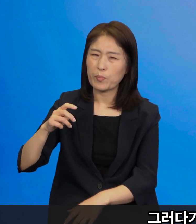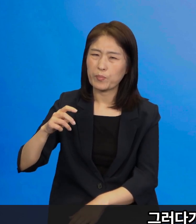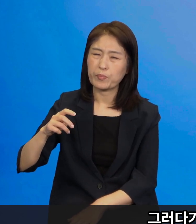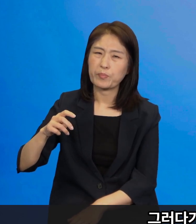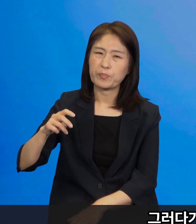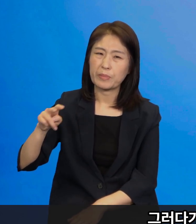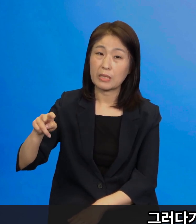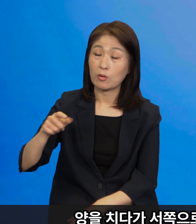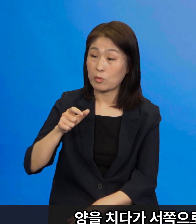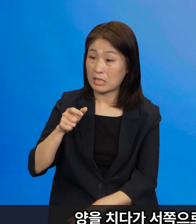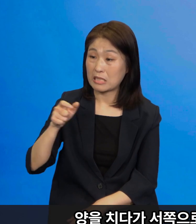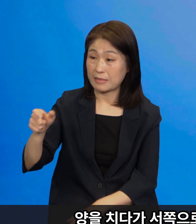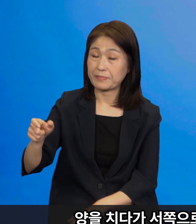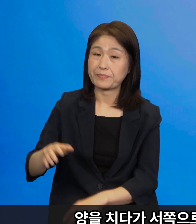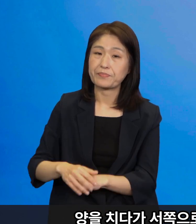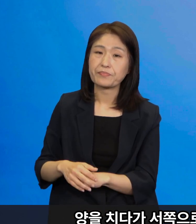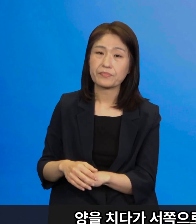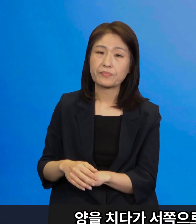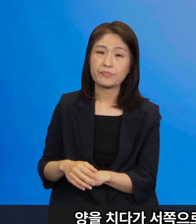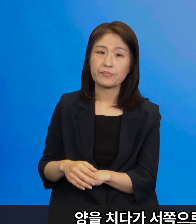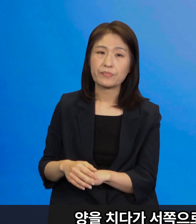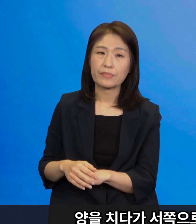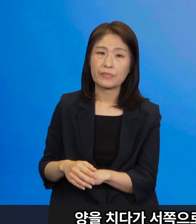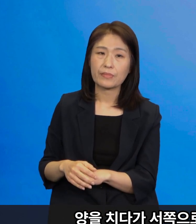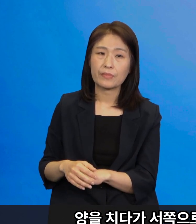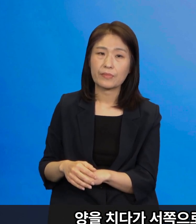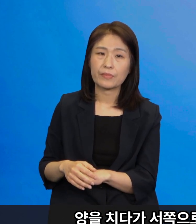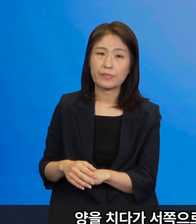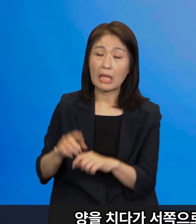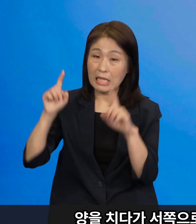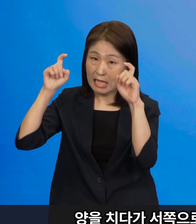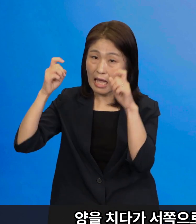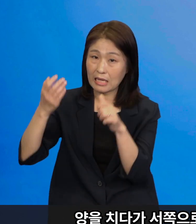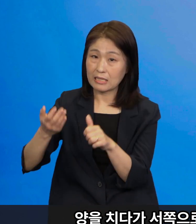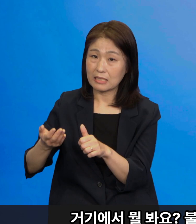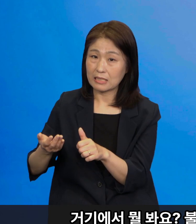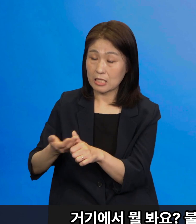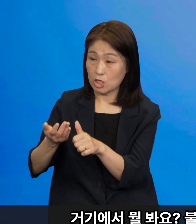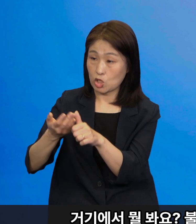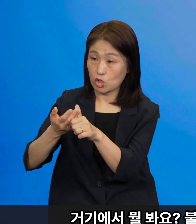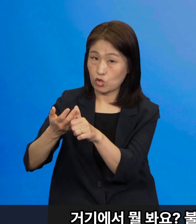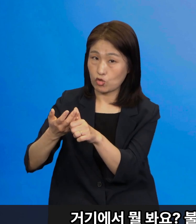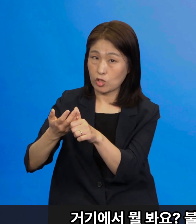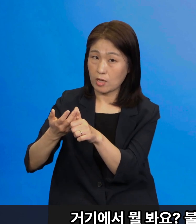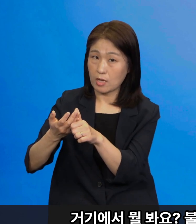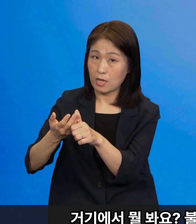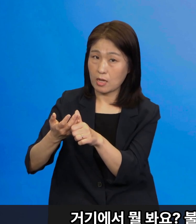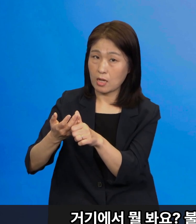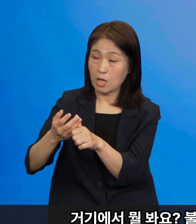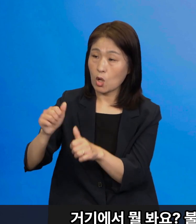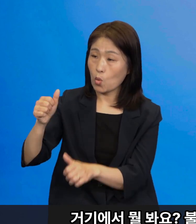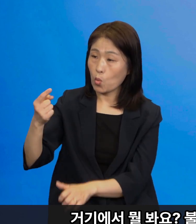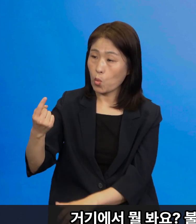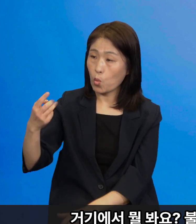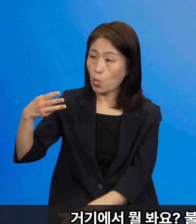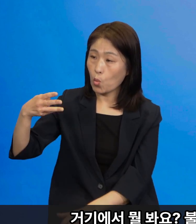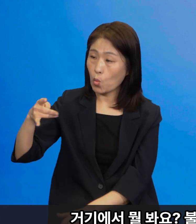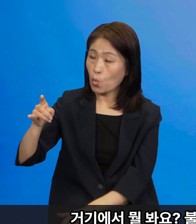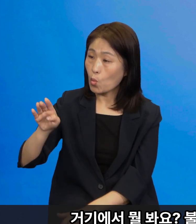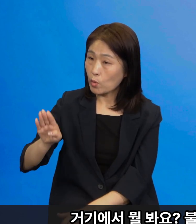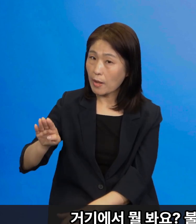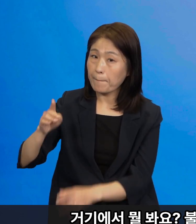치게 되었는데, 양을 치다가 서쪽으로 가다가 호렙산에 이르게 됩니다. 거기에서 뭘 봐요?